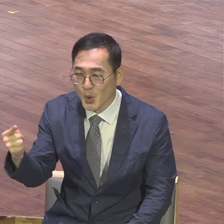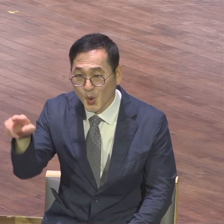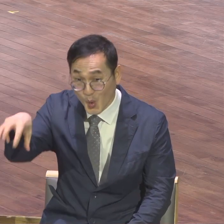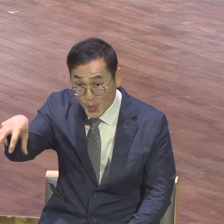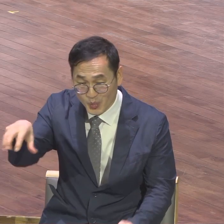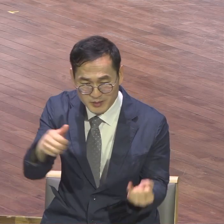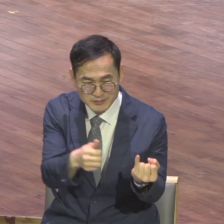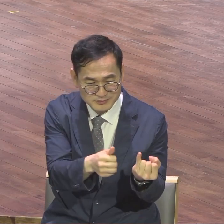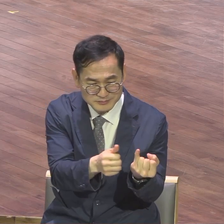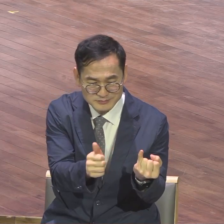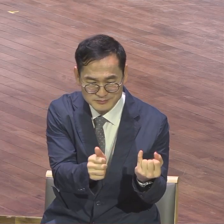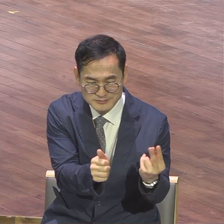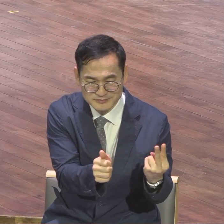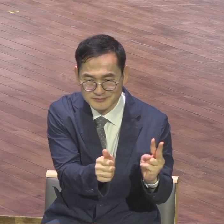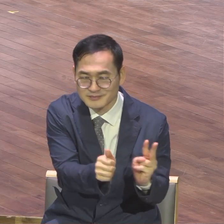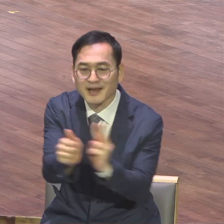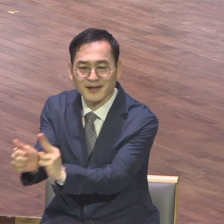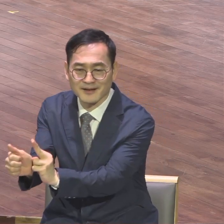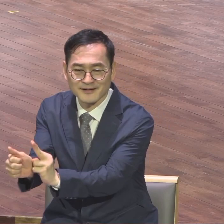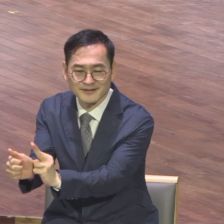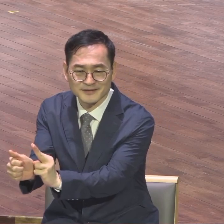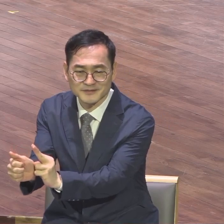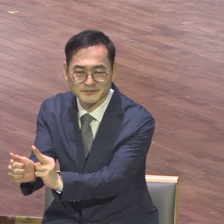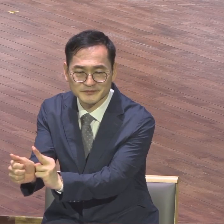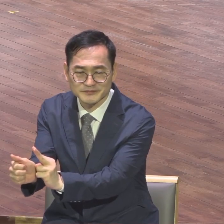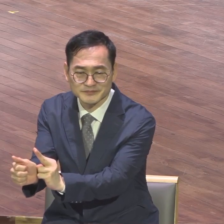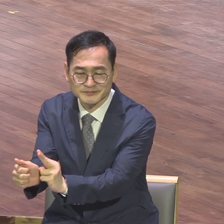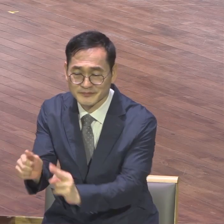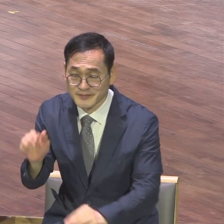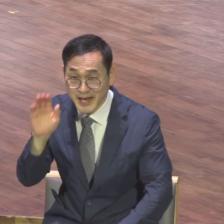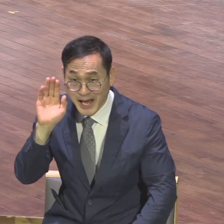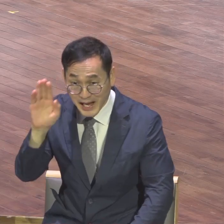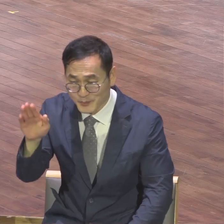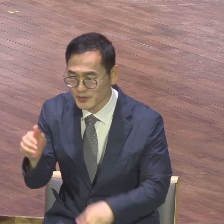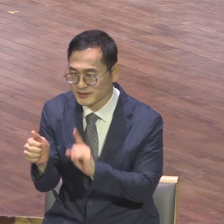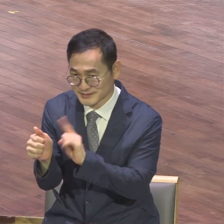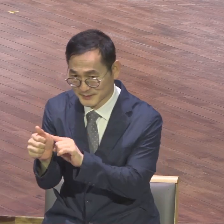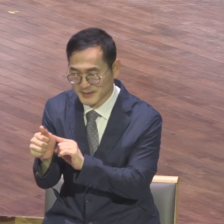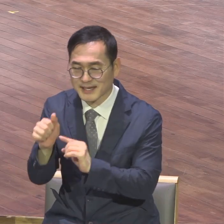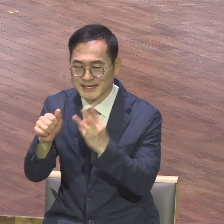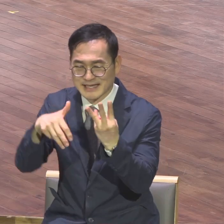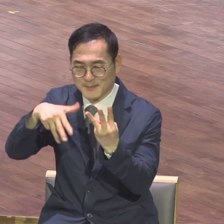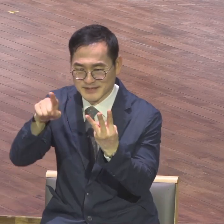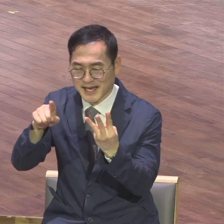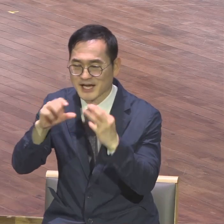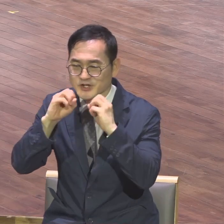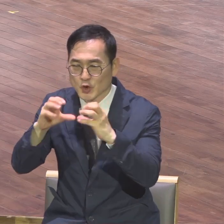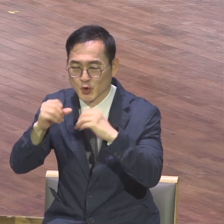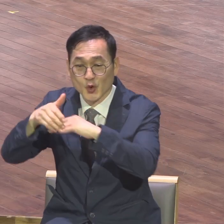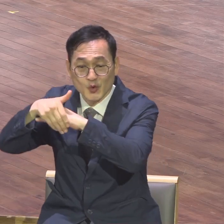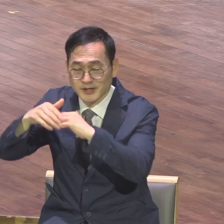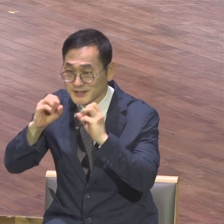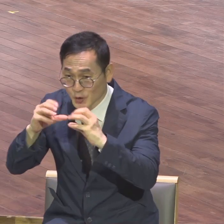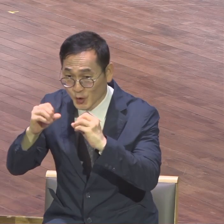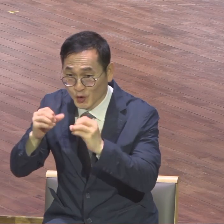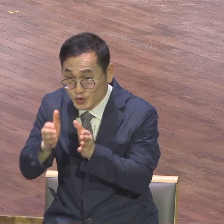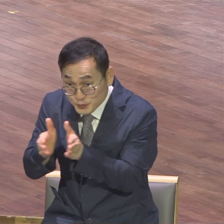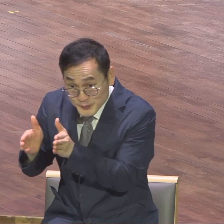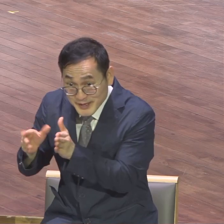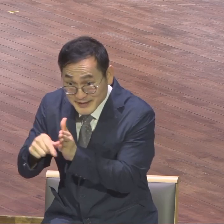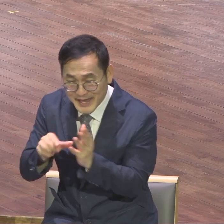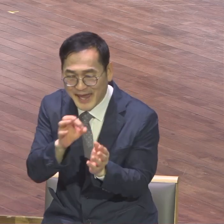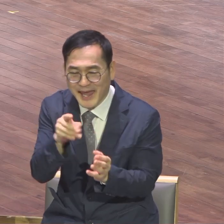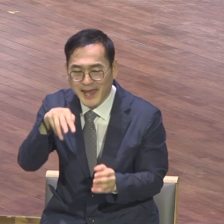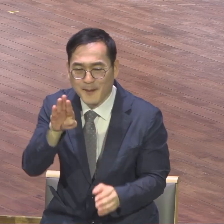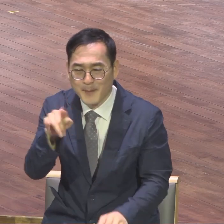합니다. 브리스가 부부는 앞으로 바울이 제3차 선교 여행을 할 그 에베소에 미리